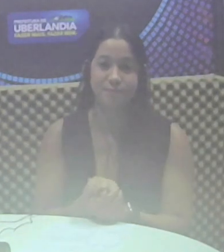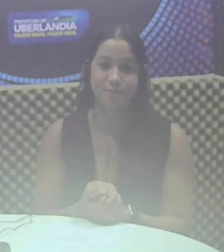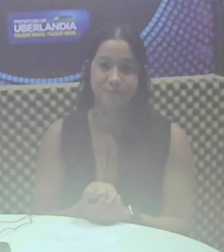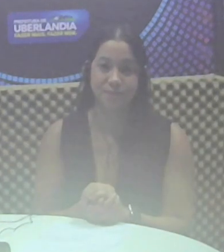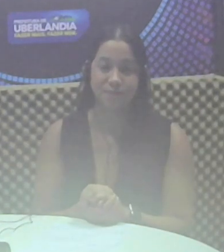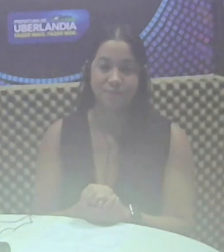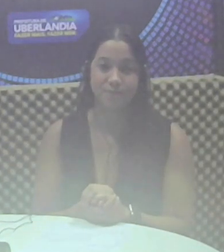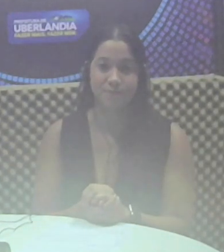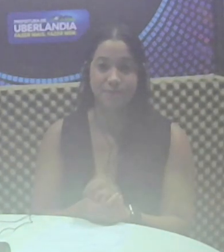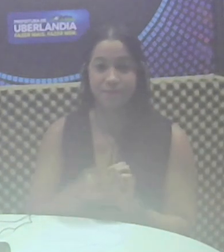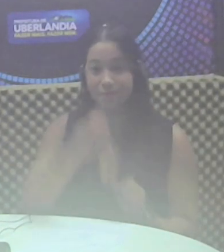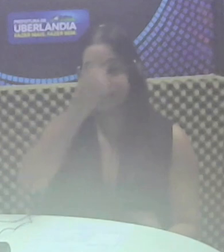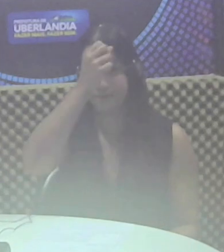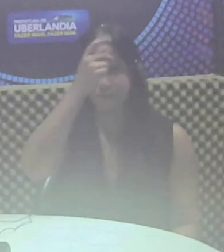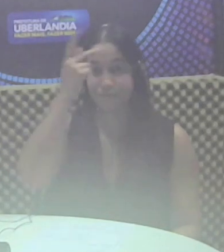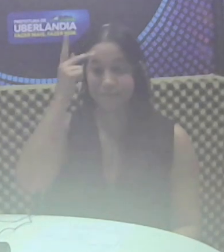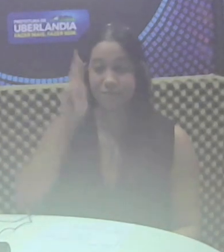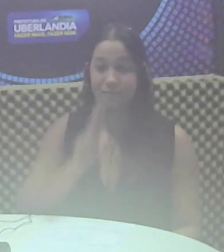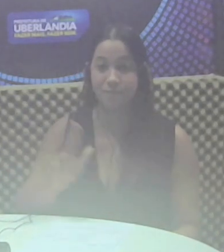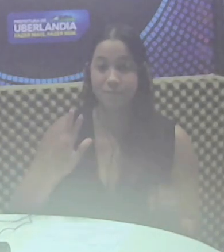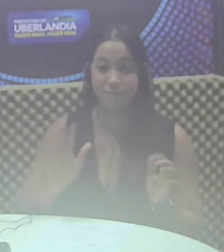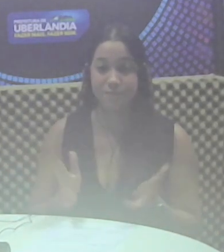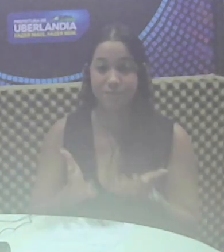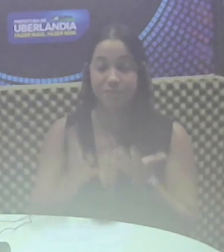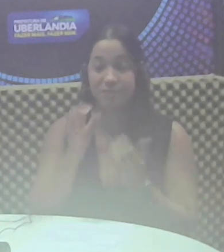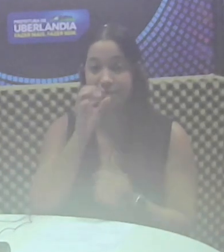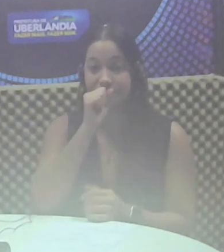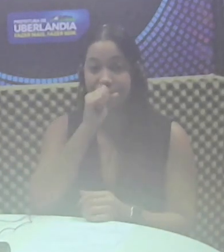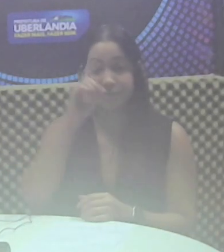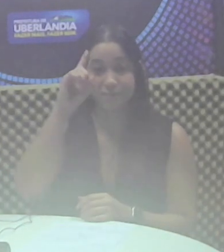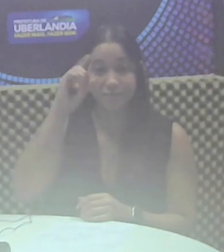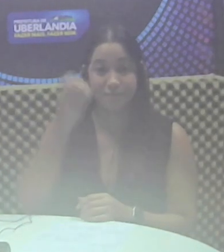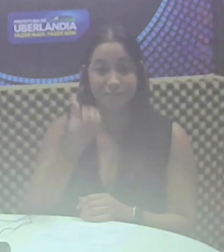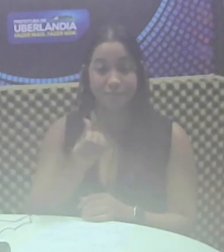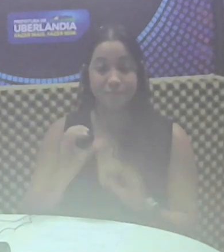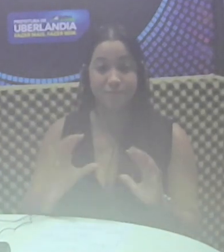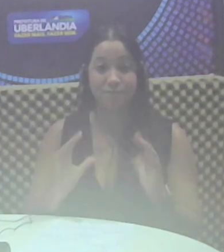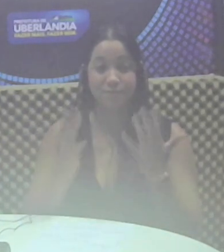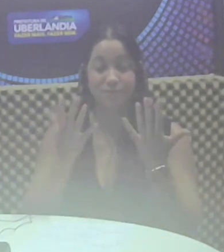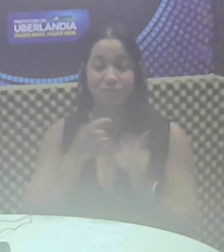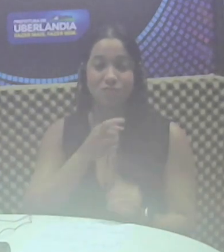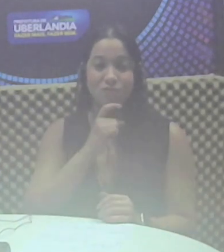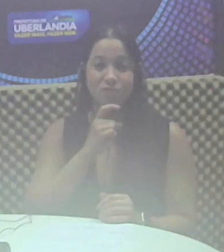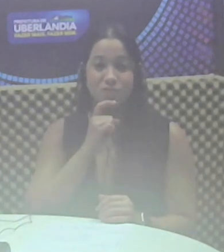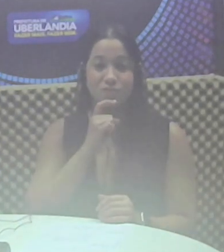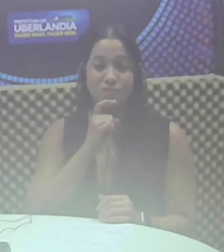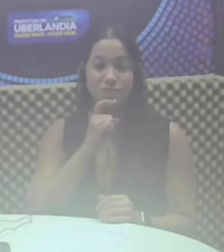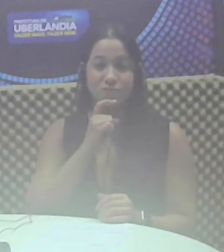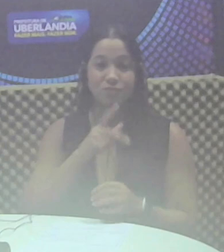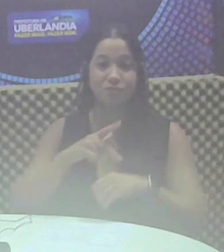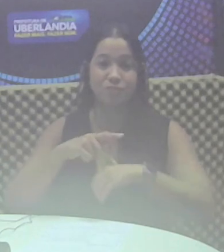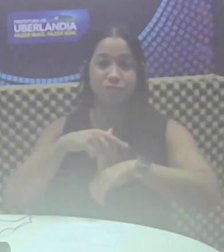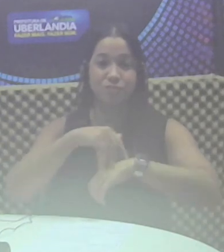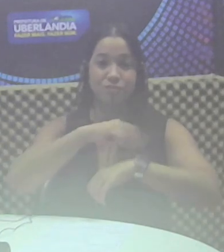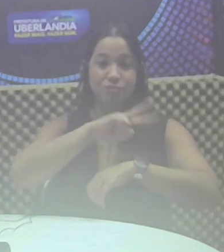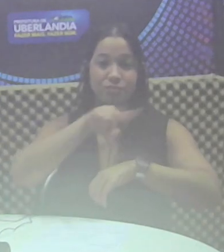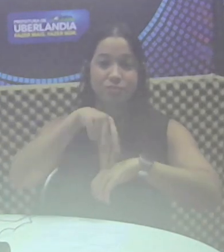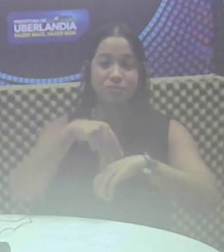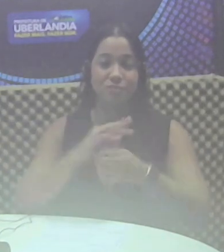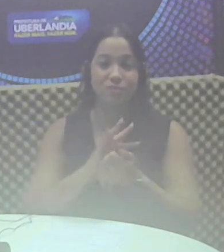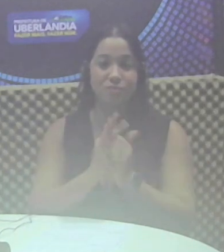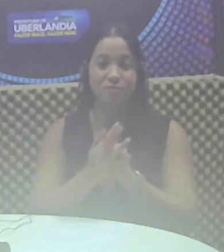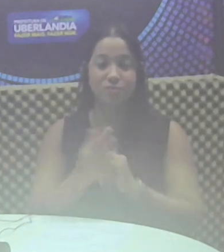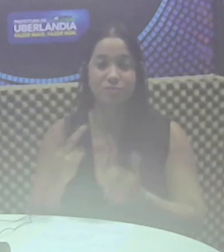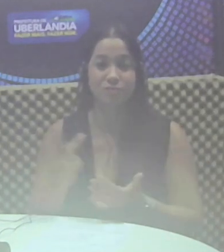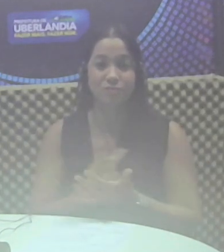notícias. A Prefeitura de Uberlândia promove neste sábado, dia 6, o Festival de Inverno de Ginástica Artística da FUTEL. O evento acontece